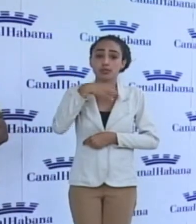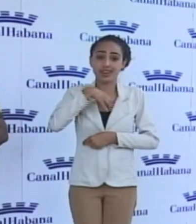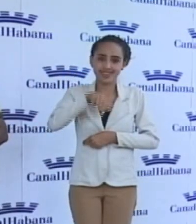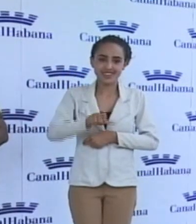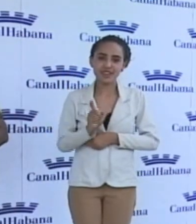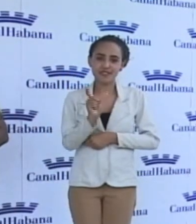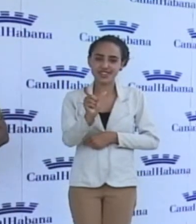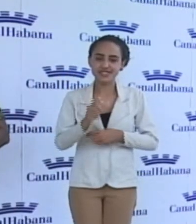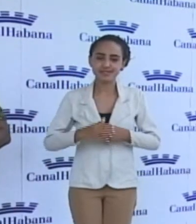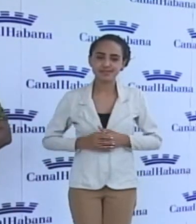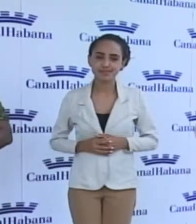fechas.